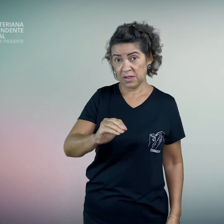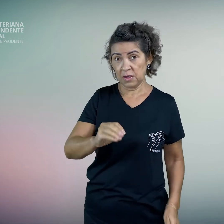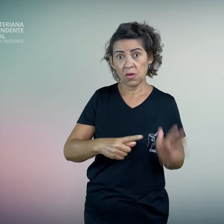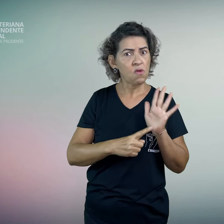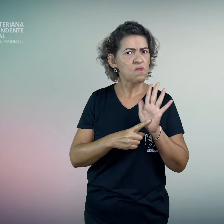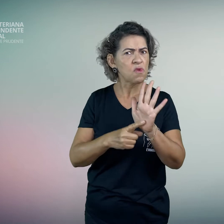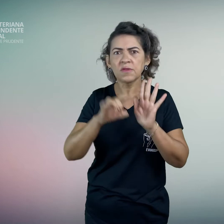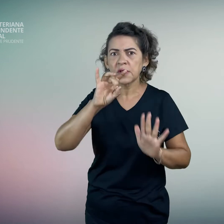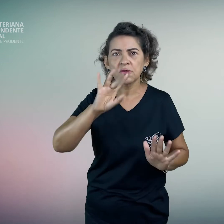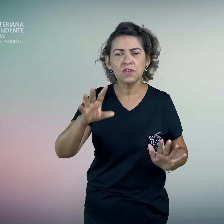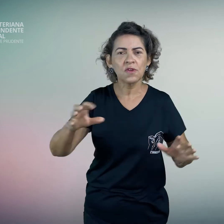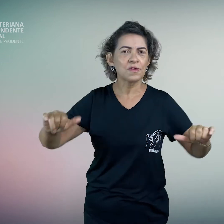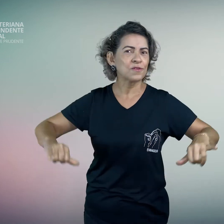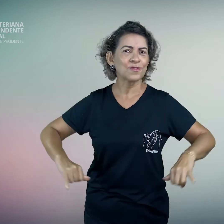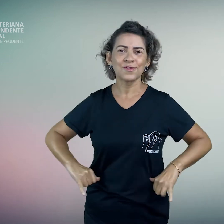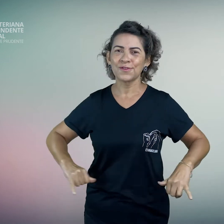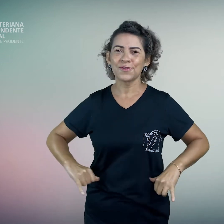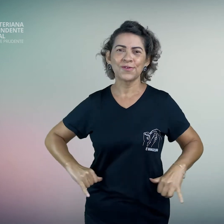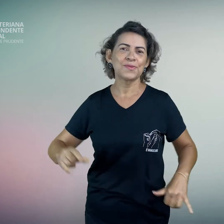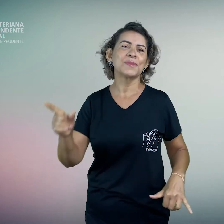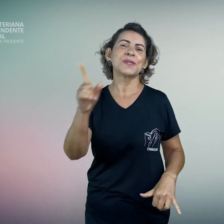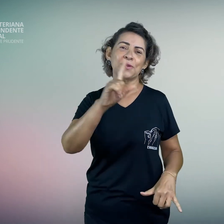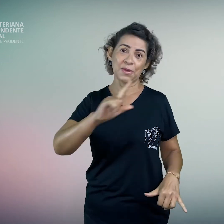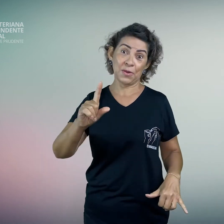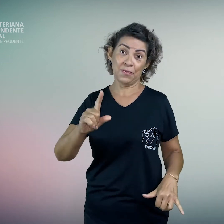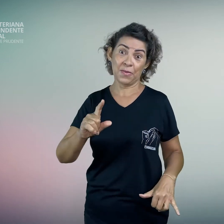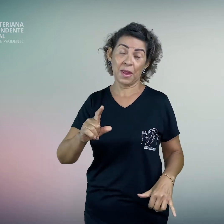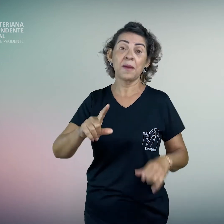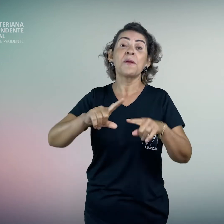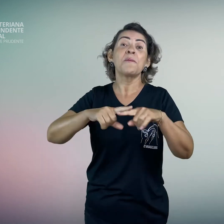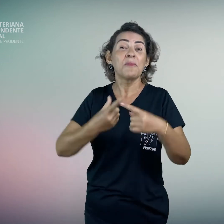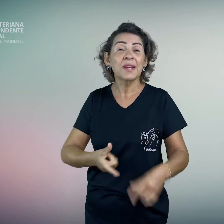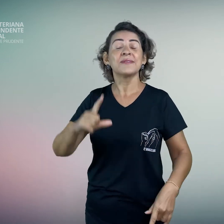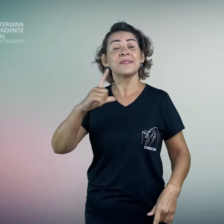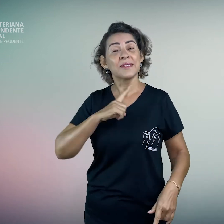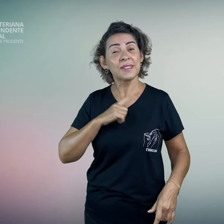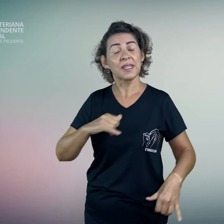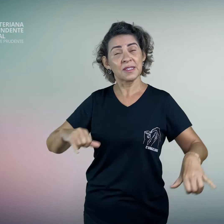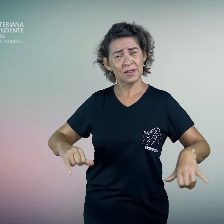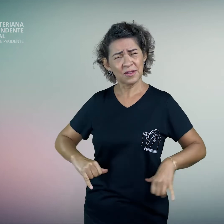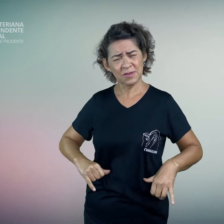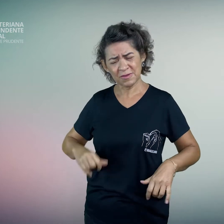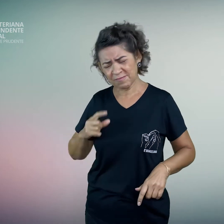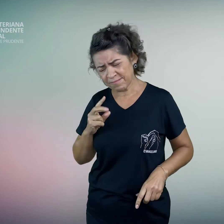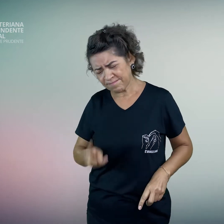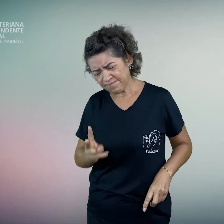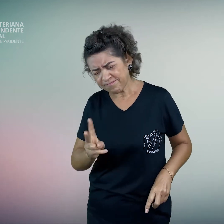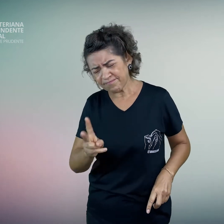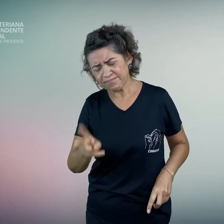sim no sofrimento constantemente que posteriormente infligimos sobre nós